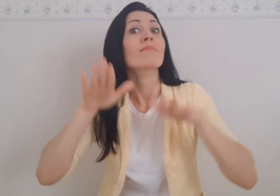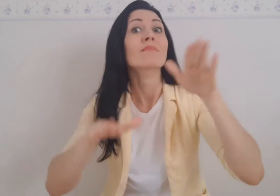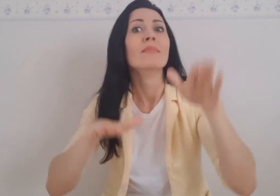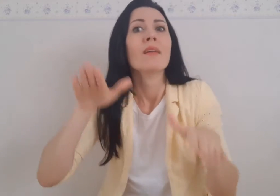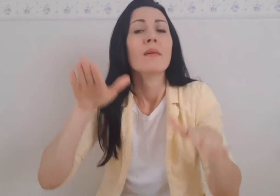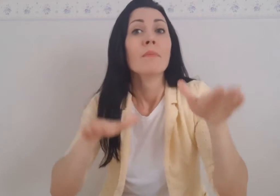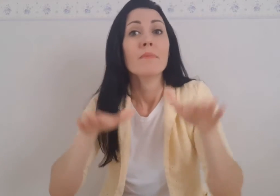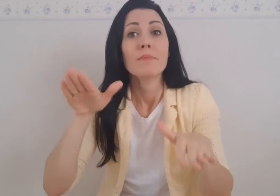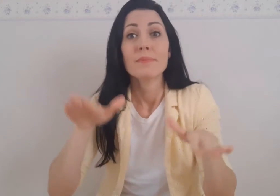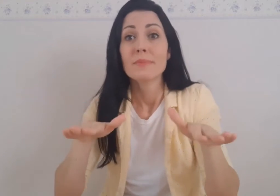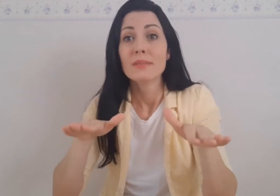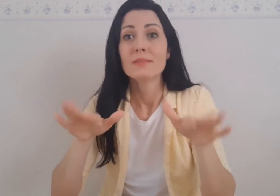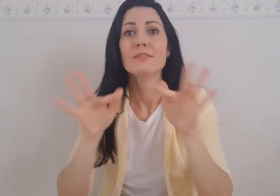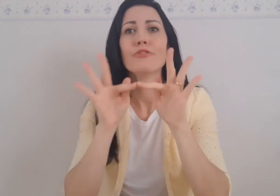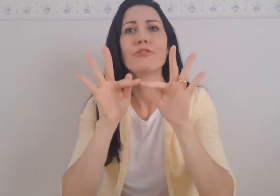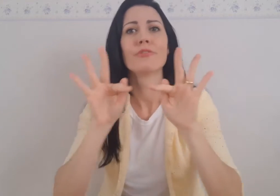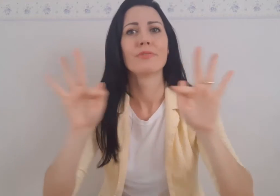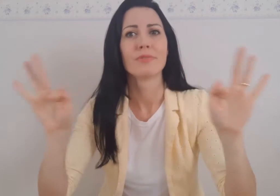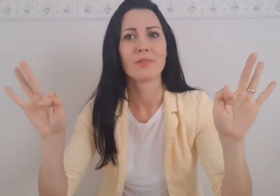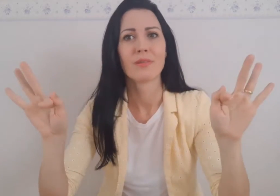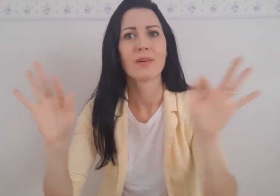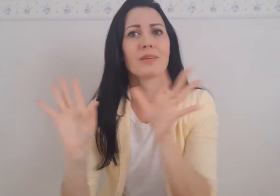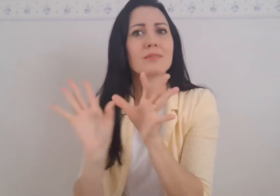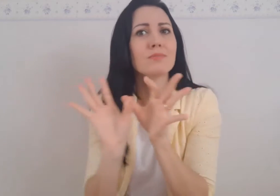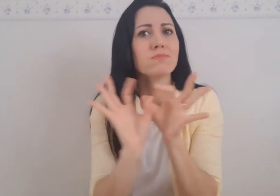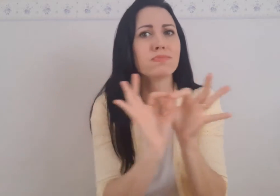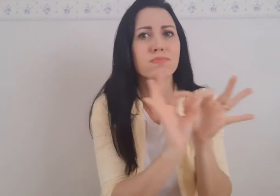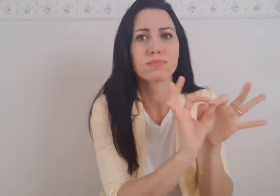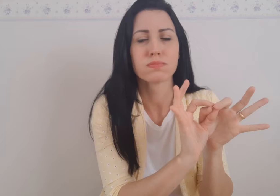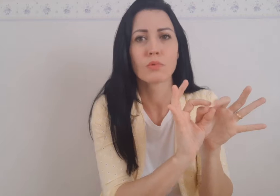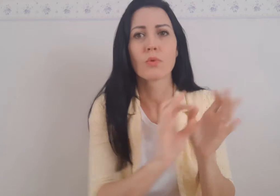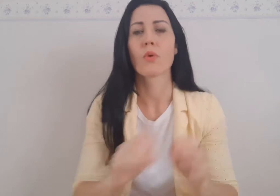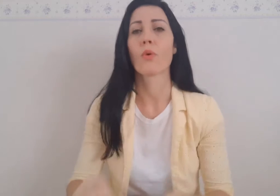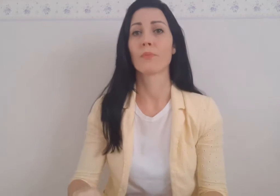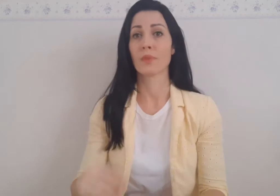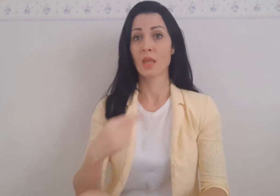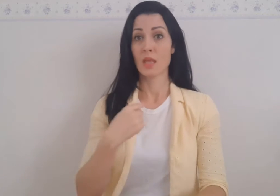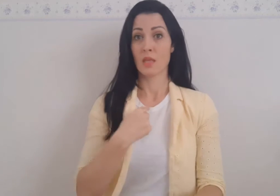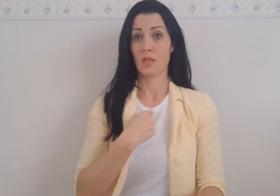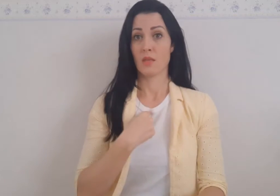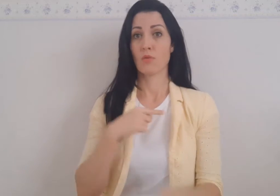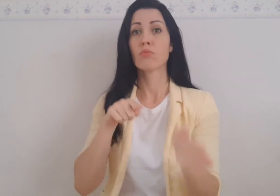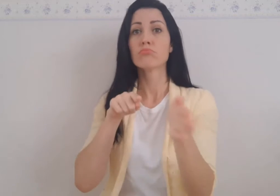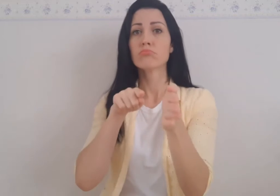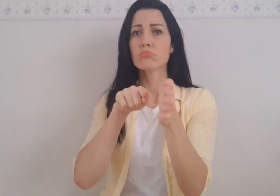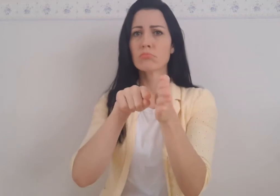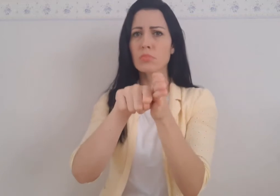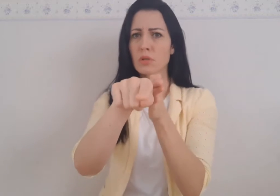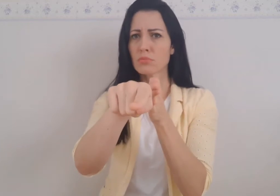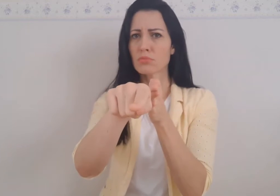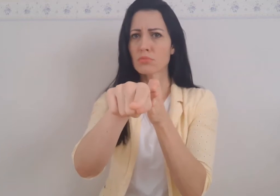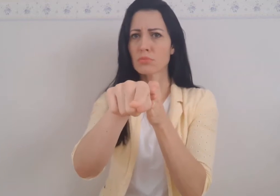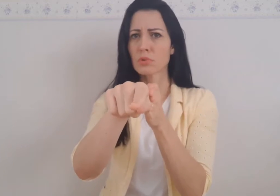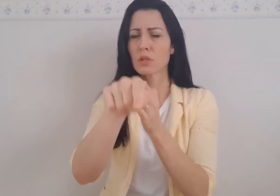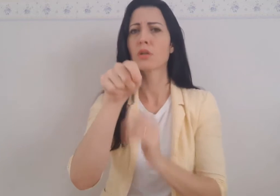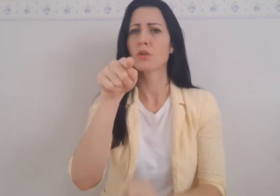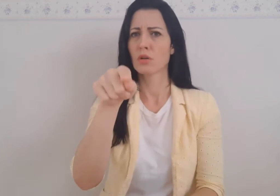Esse verbo depende da frase, do contexto. Eu pergunto para